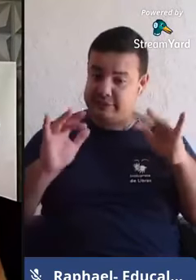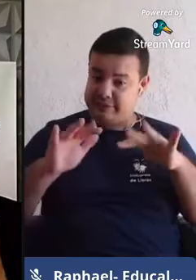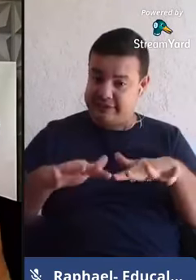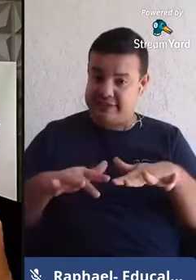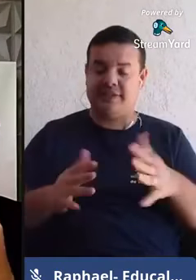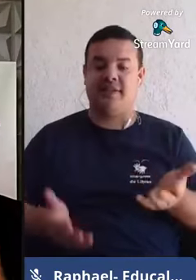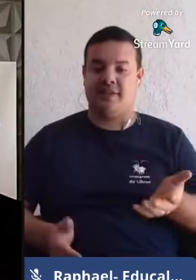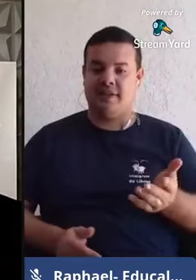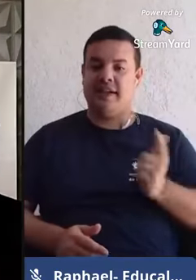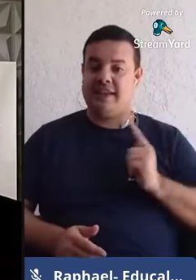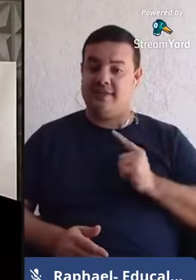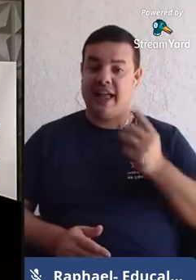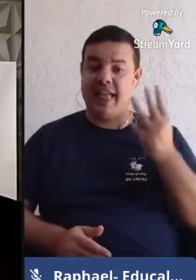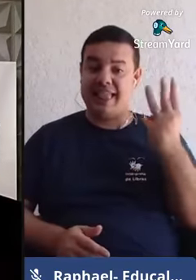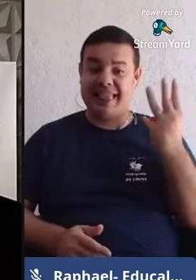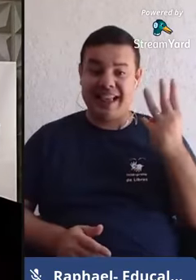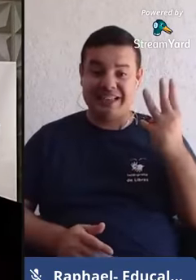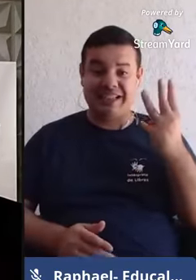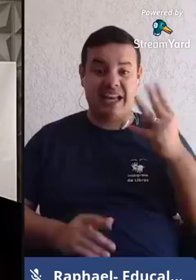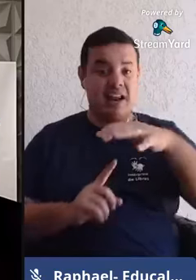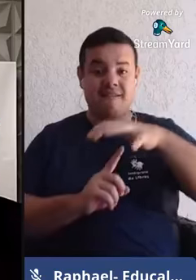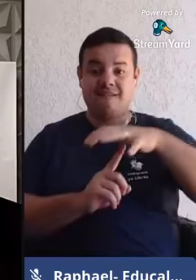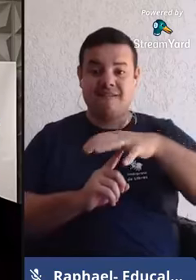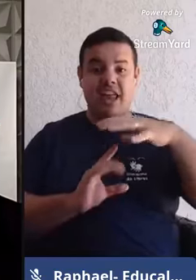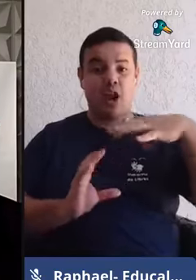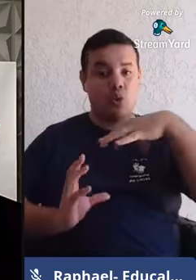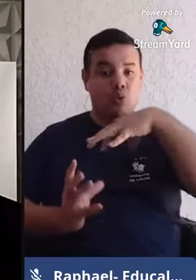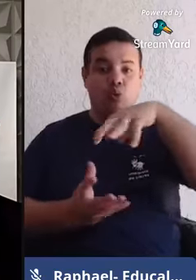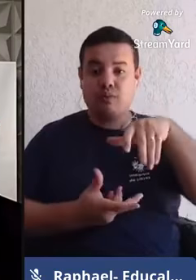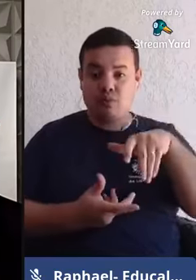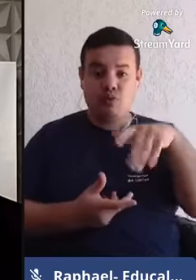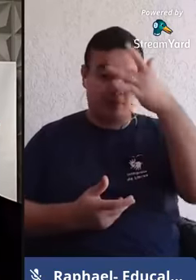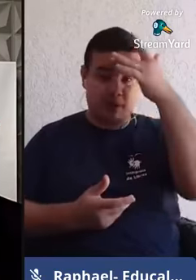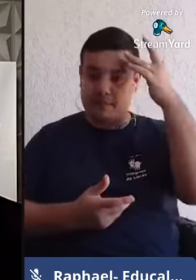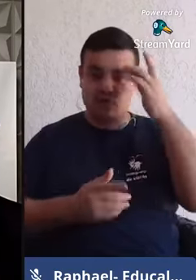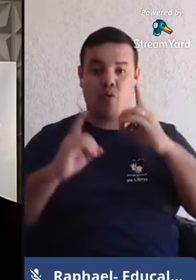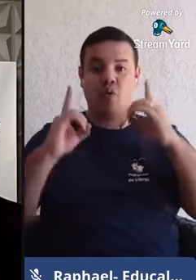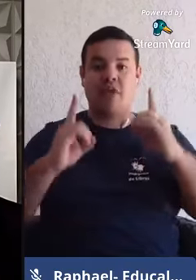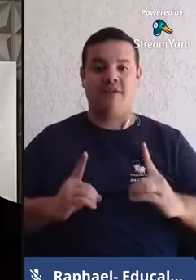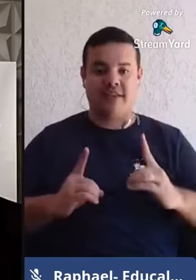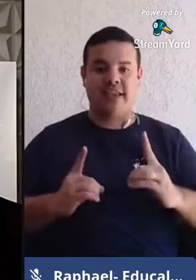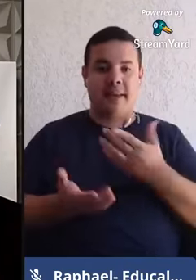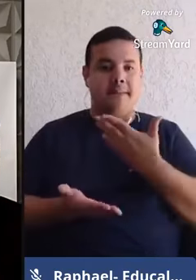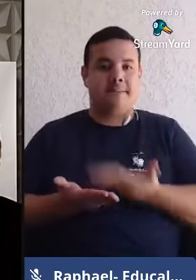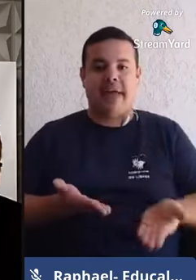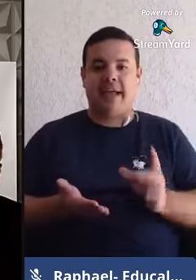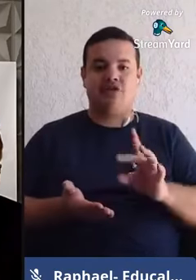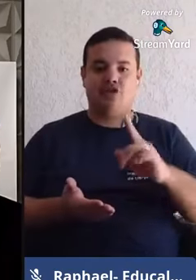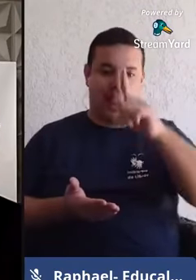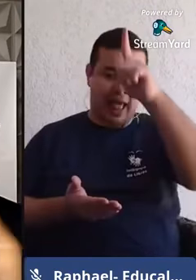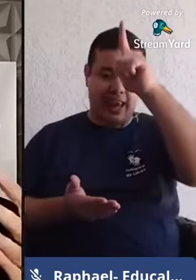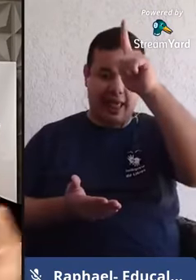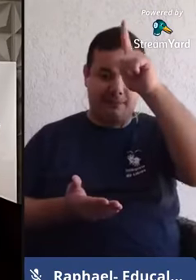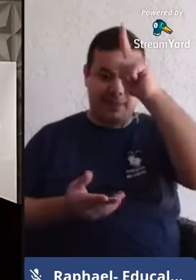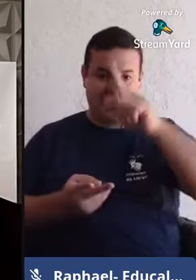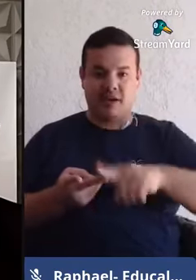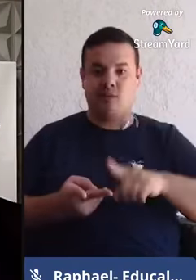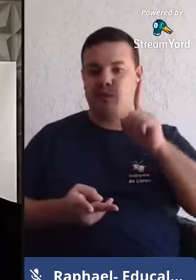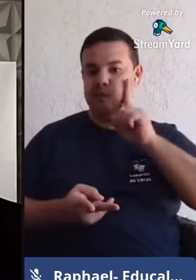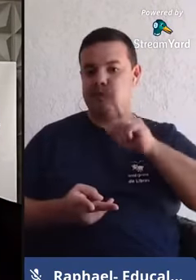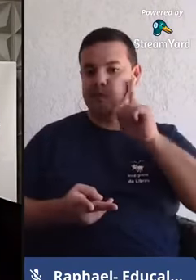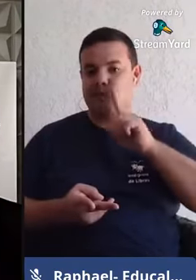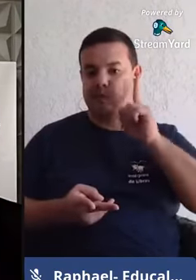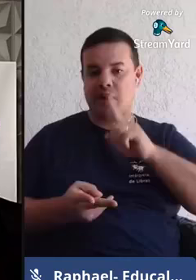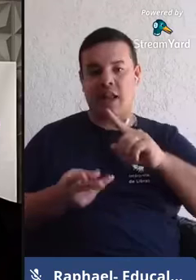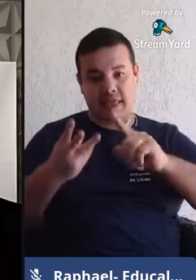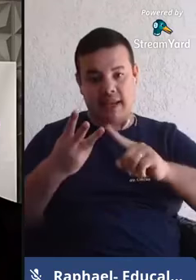a terceira maior feira do mundo para pessoa com deficiência, perdendo só para a Alemanha e Estados Unidos. Foi assim,